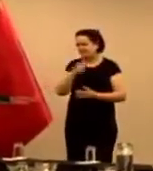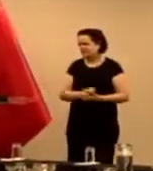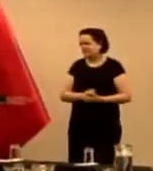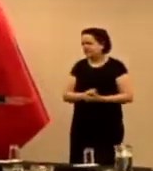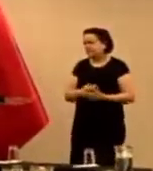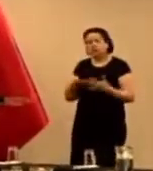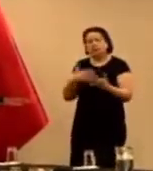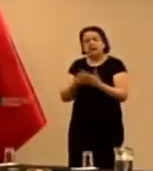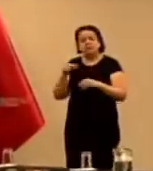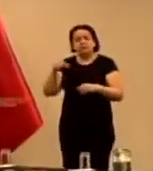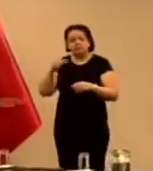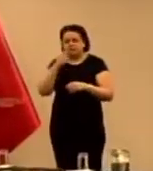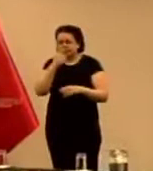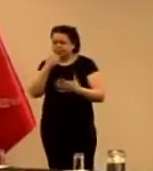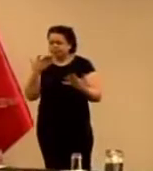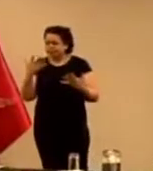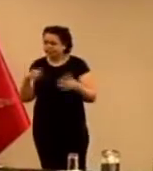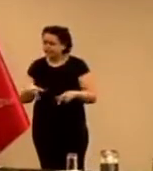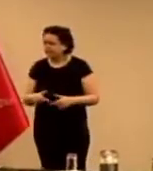Llegamos a la sesión